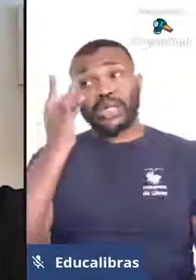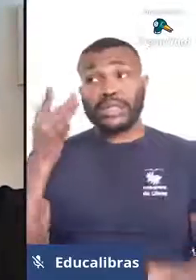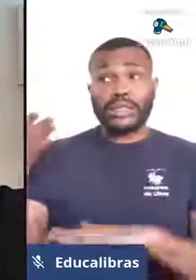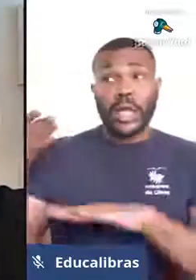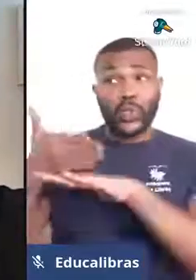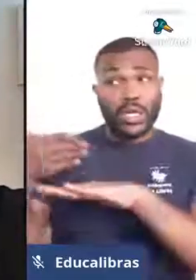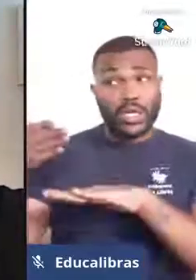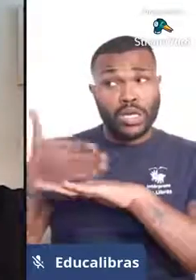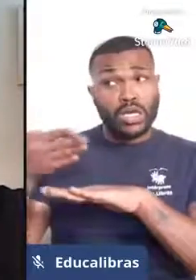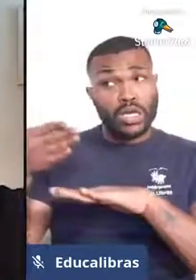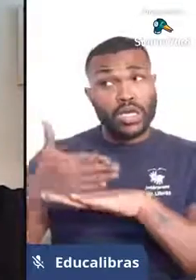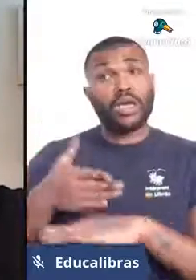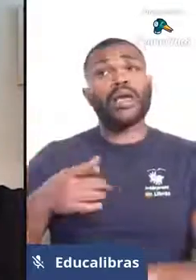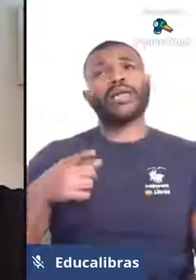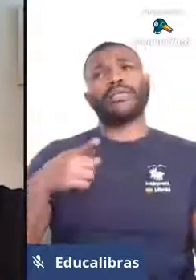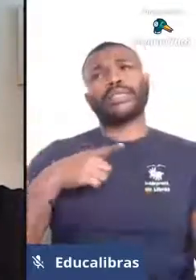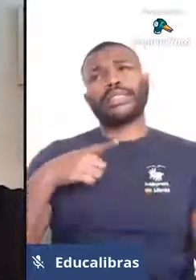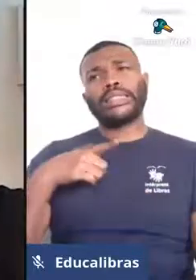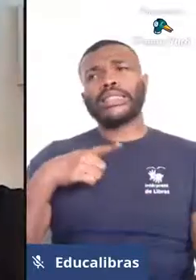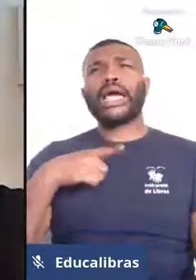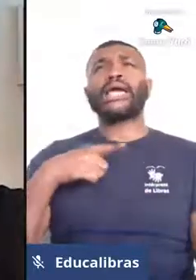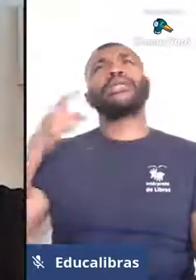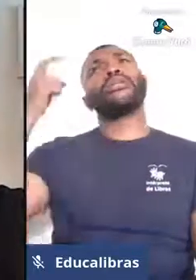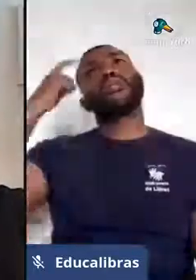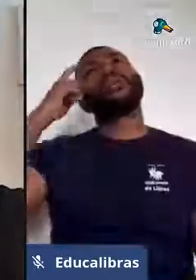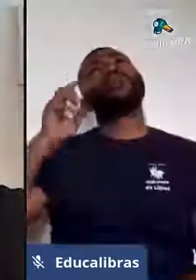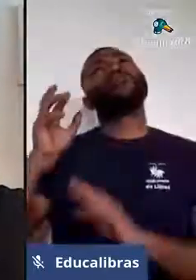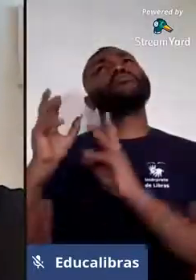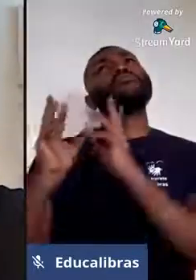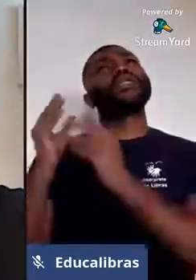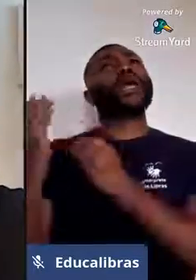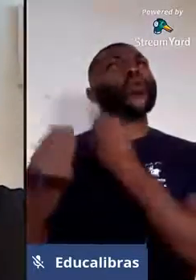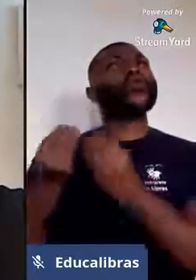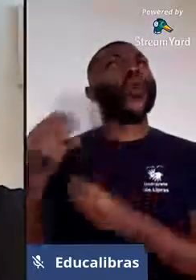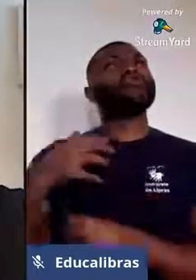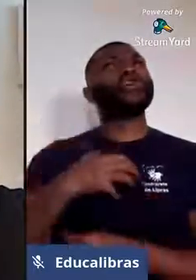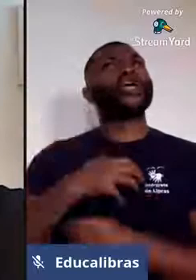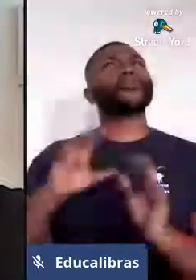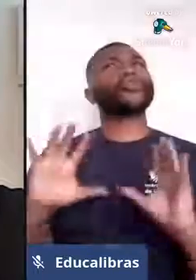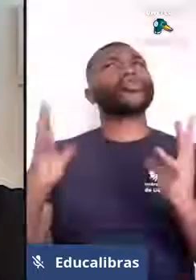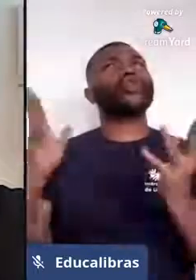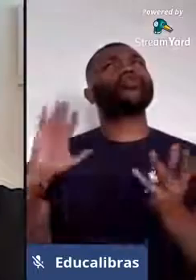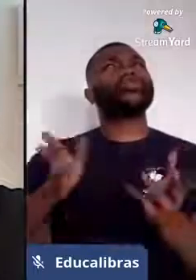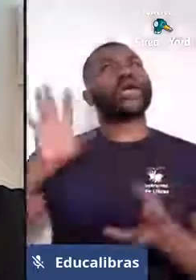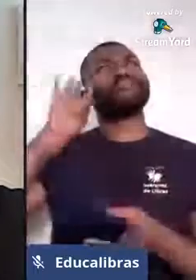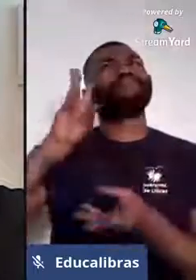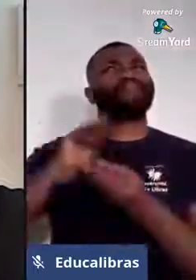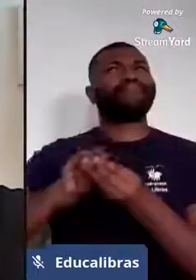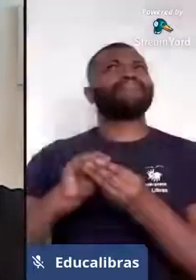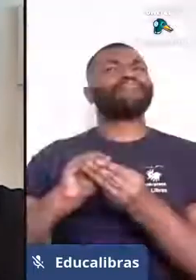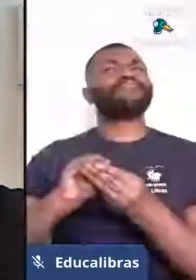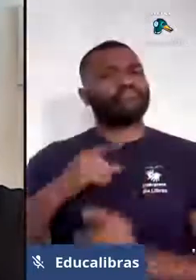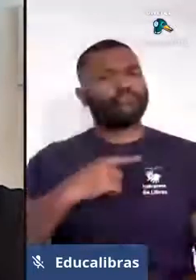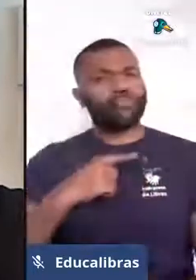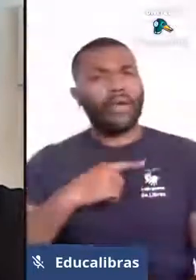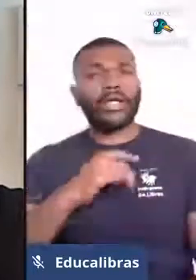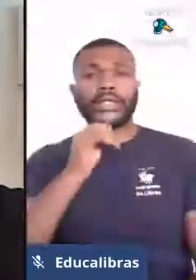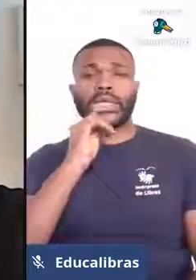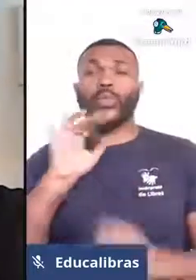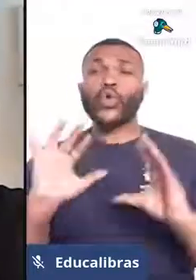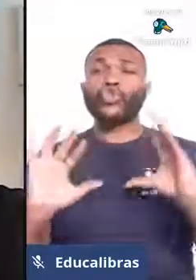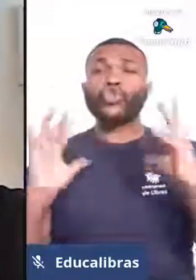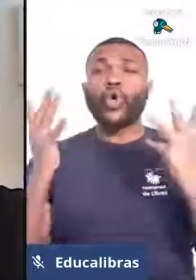a gente já tem bastante na nossa cabeça como ele tem que ser. Eu quero fazer um show de